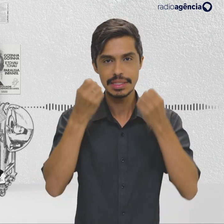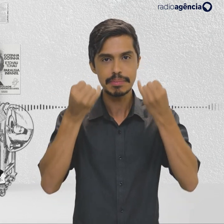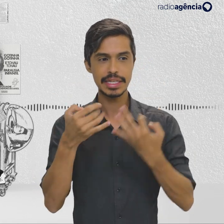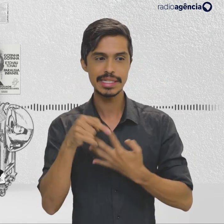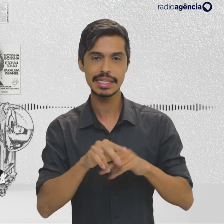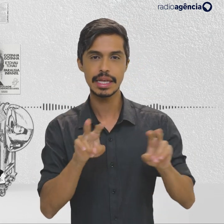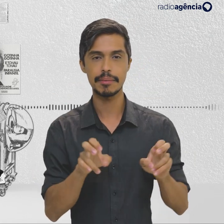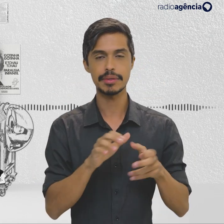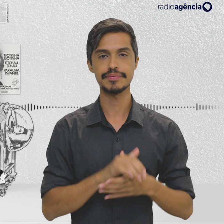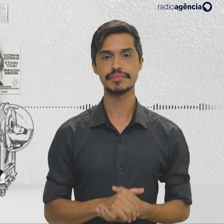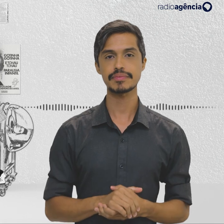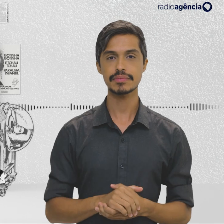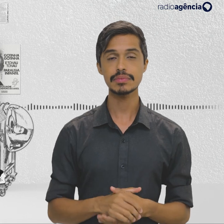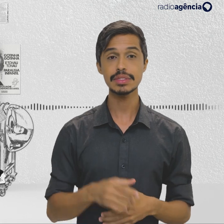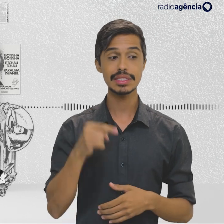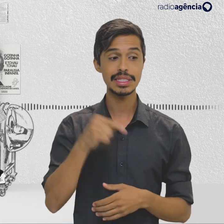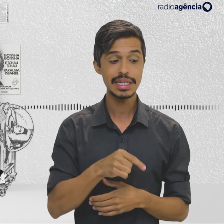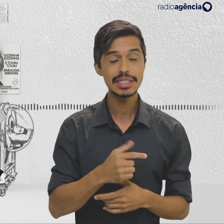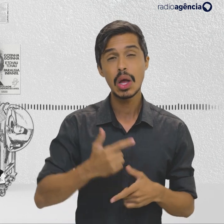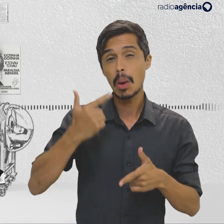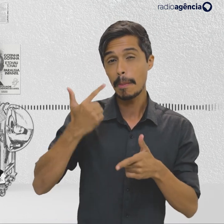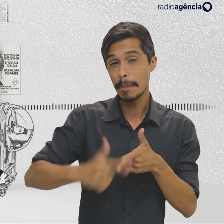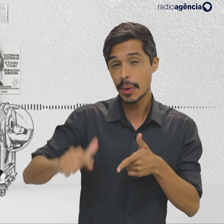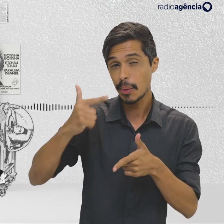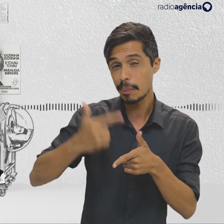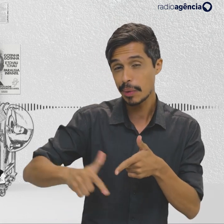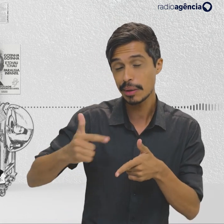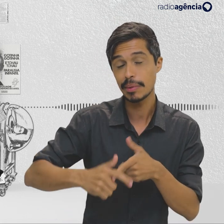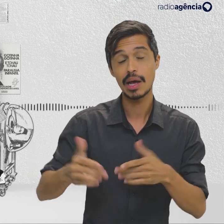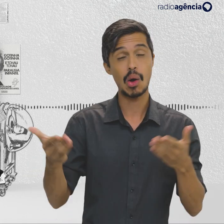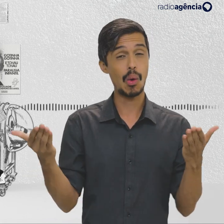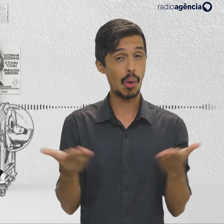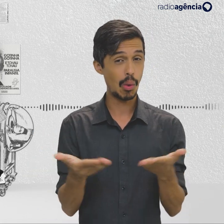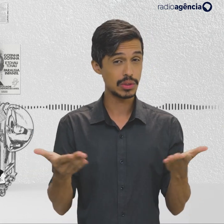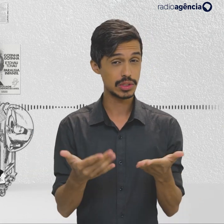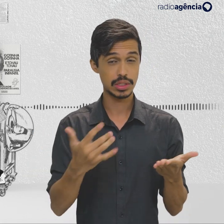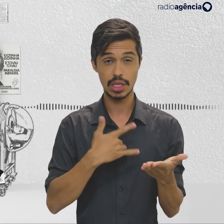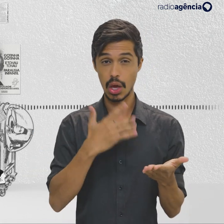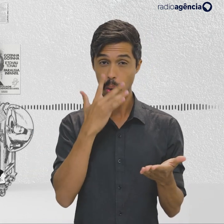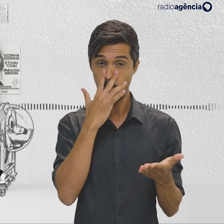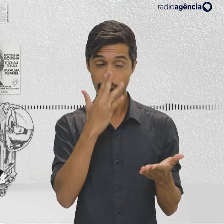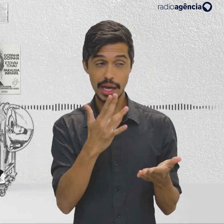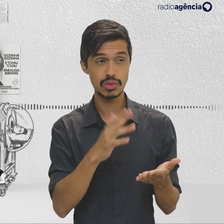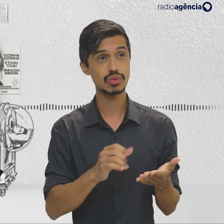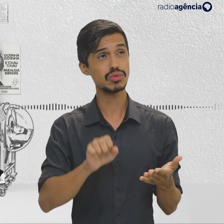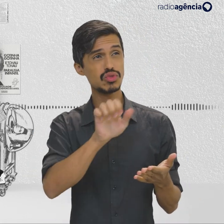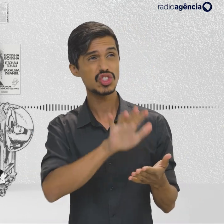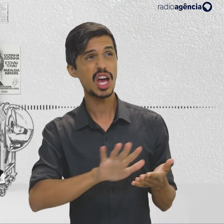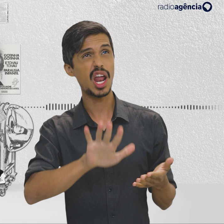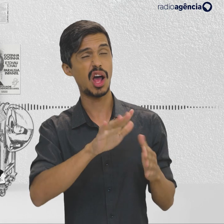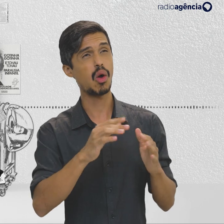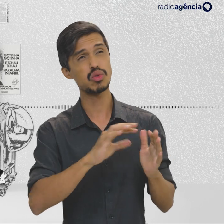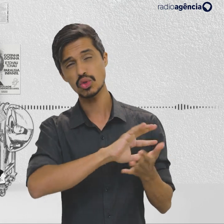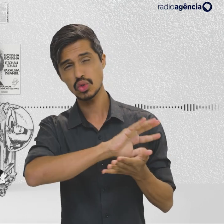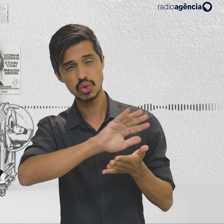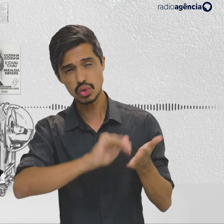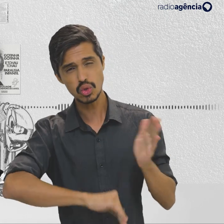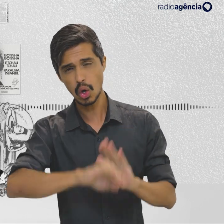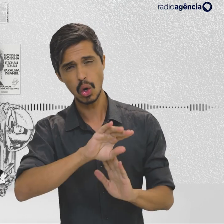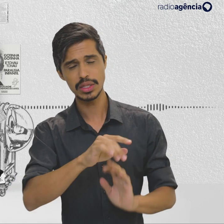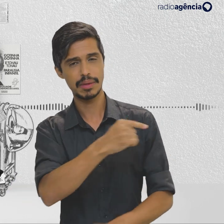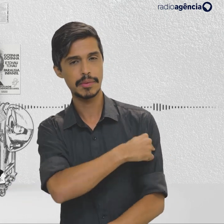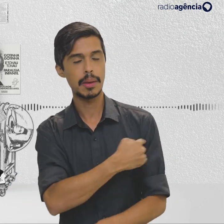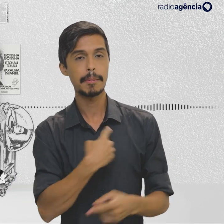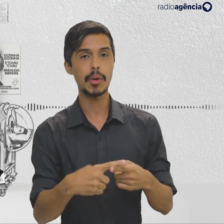pouco sobre isso esse tem sido o grande problema hoje que eu acho na vacinação como um todo